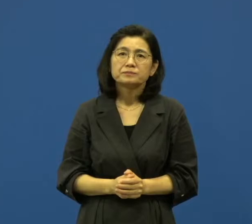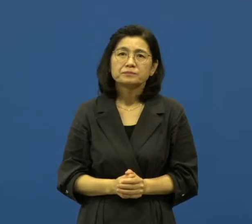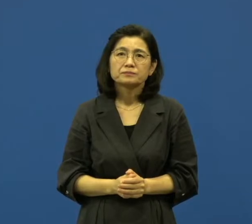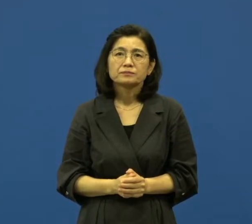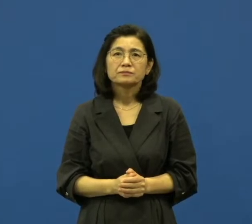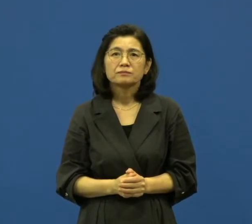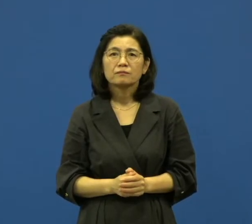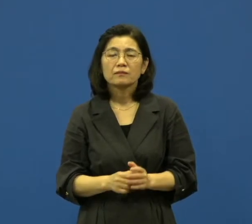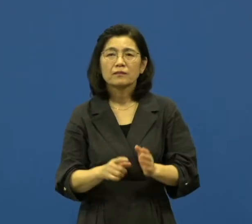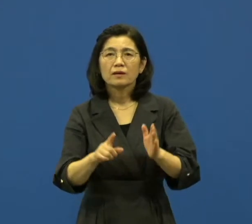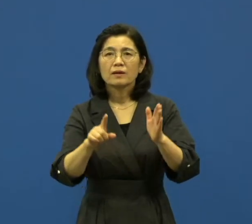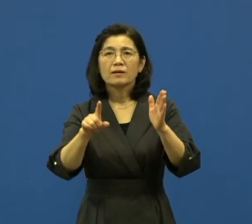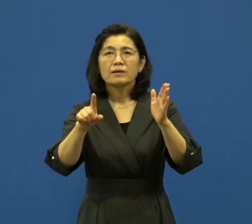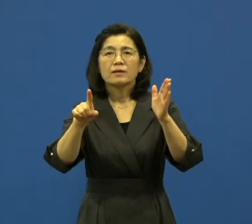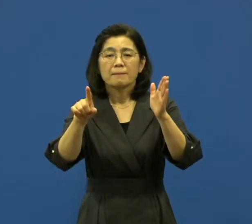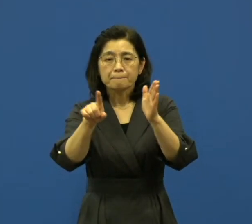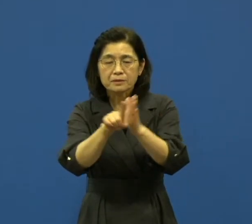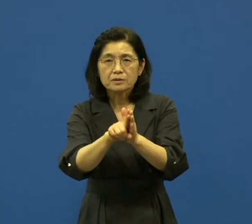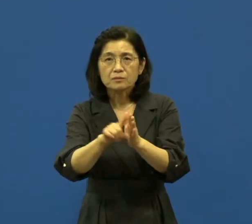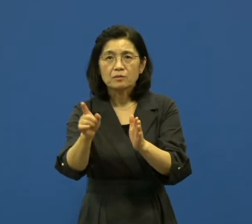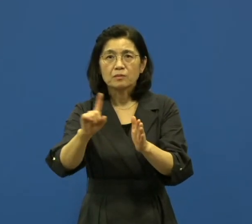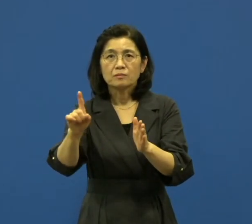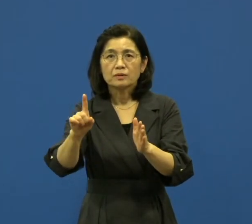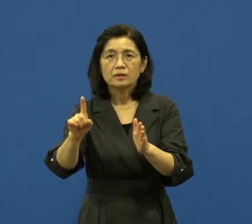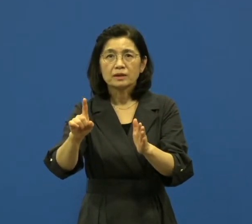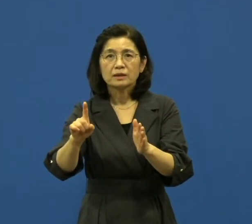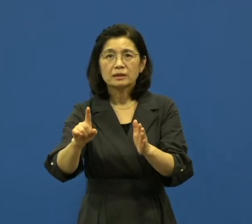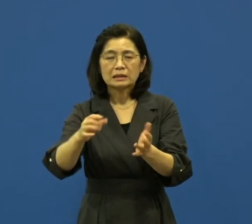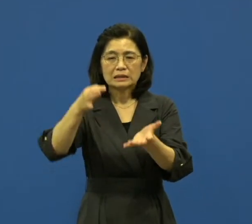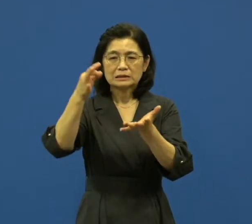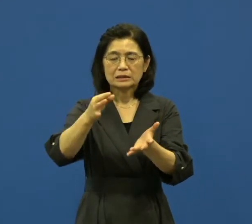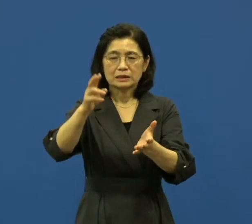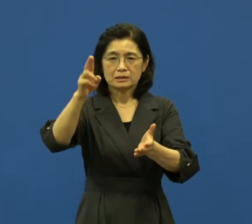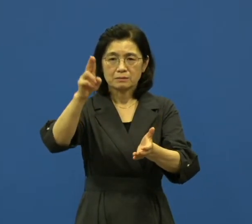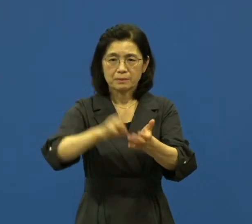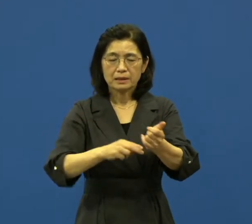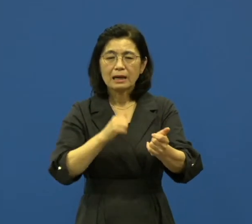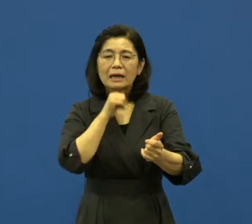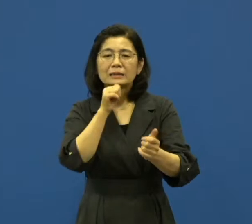믿음은 재산을 팔아 가난한 자에게 나누어주는 행동으로 분명히 나타나는 거예요.